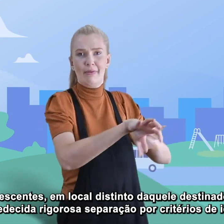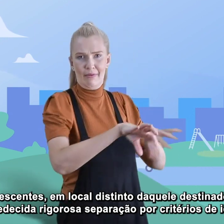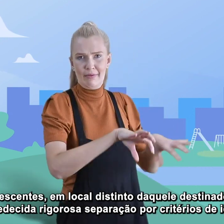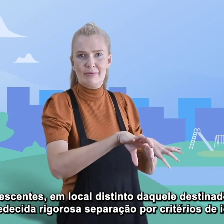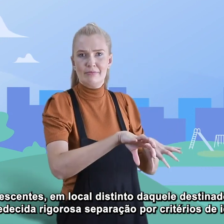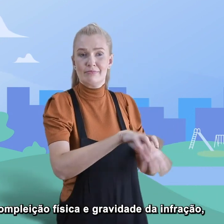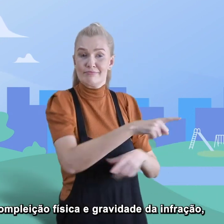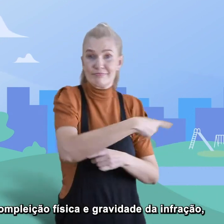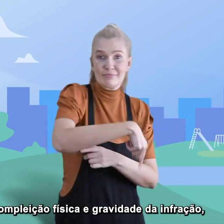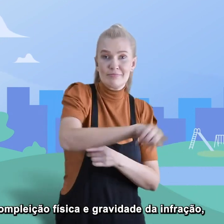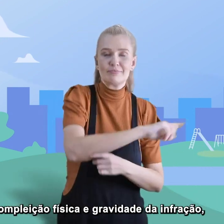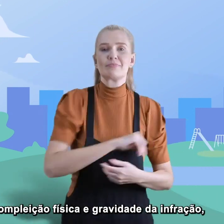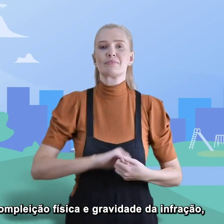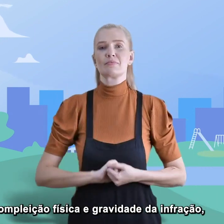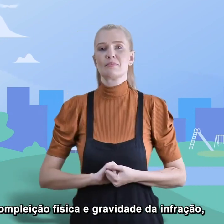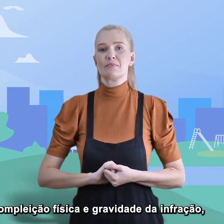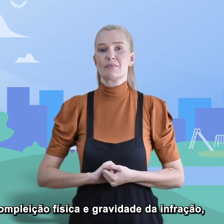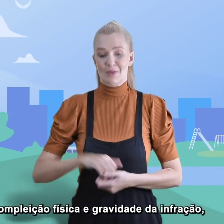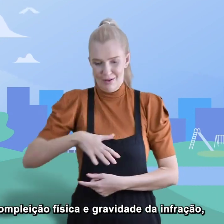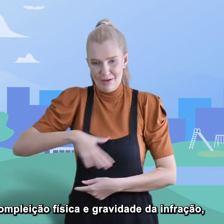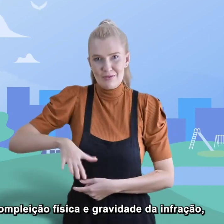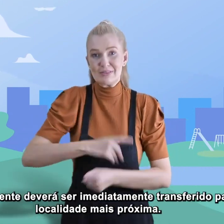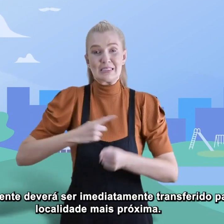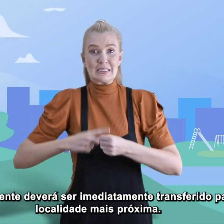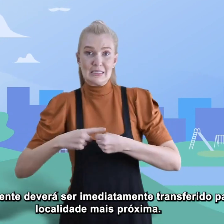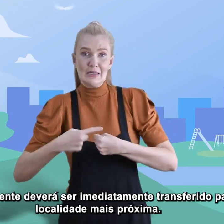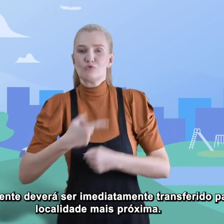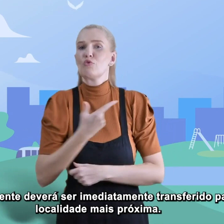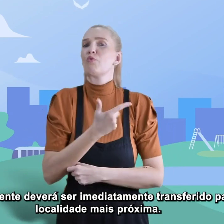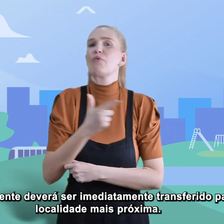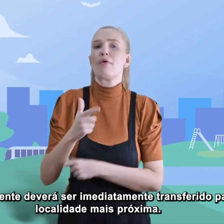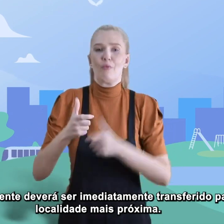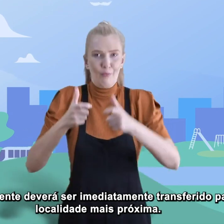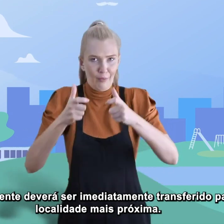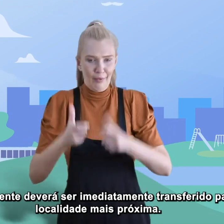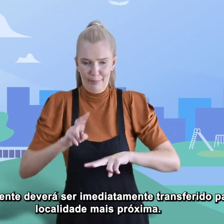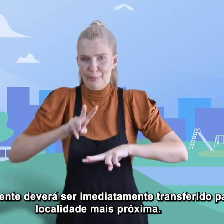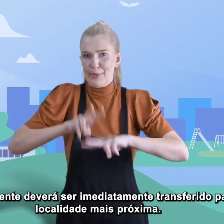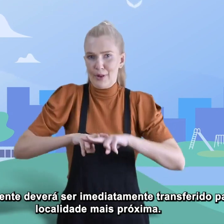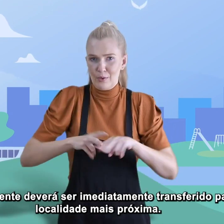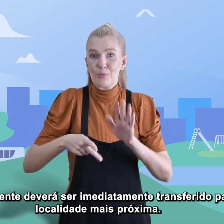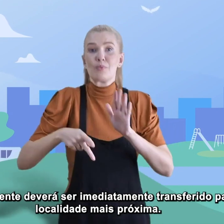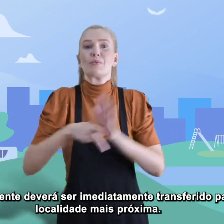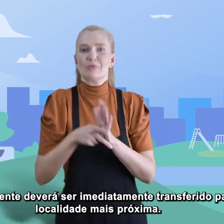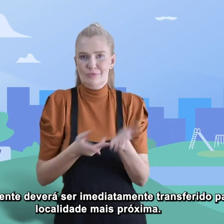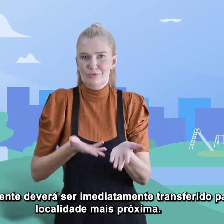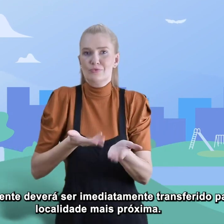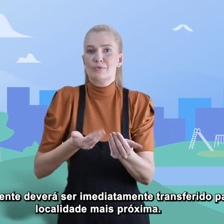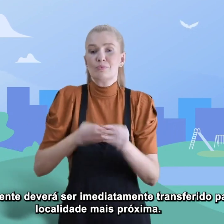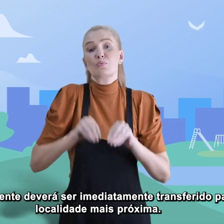idade, compleição física e gravidade da infração, o adolescente deverá ser imediatamente transferido para a localidade mais próxima.